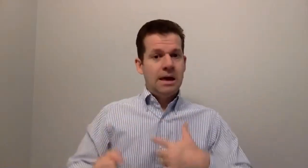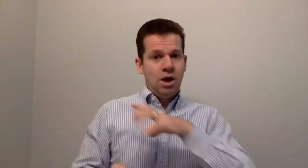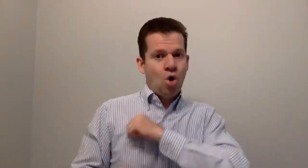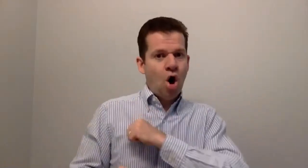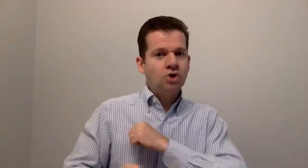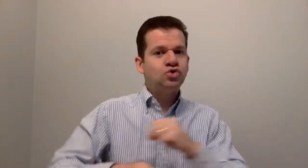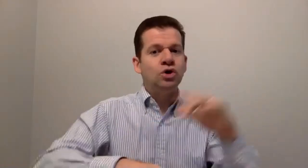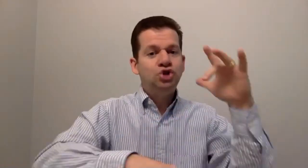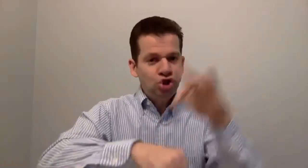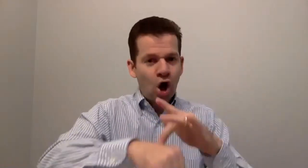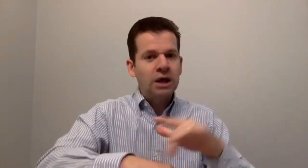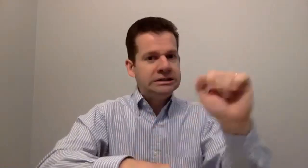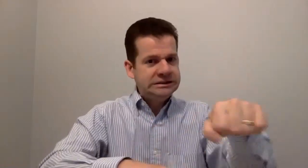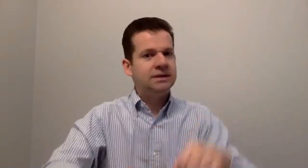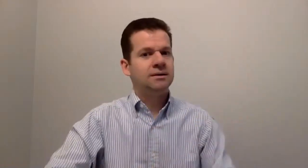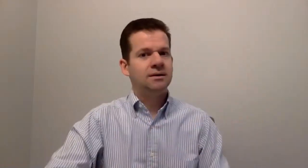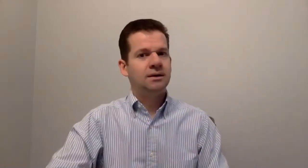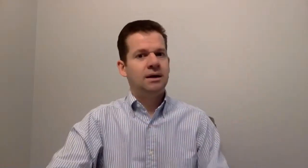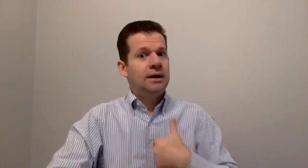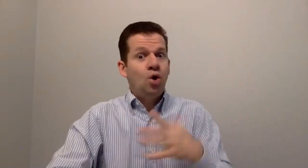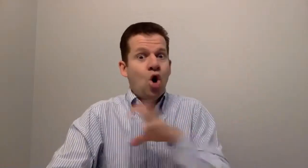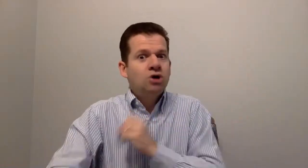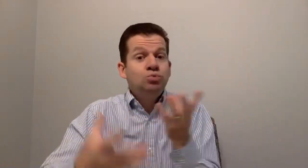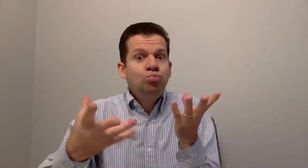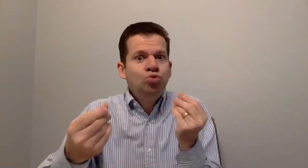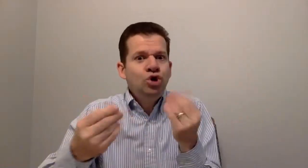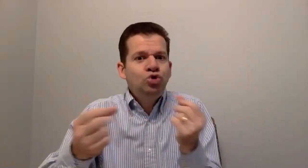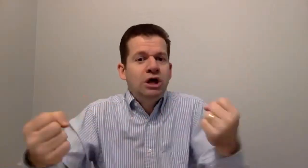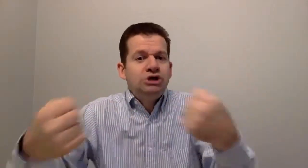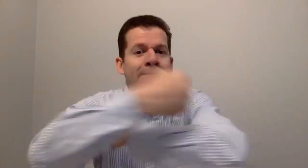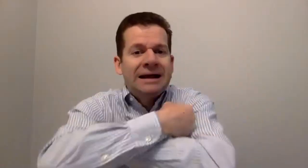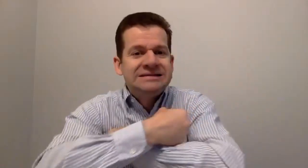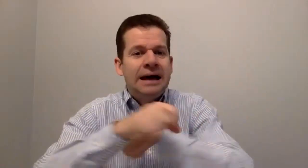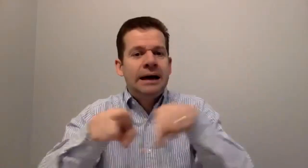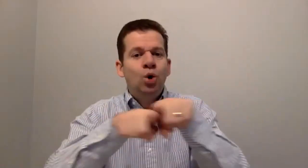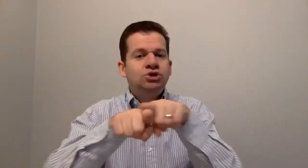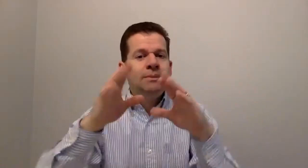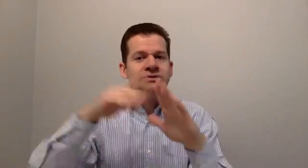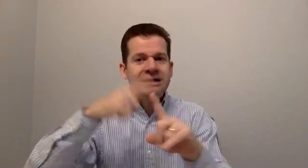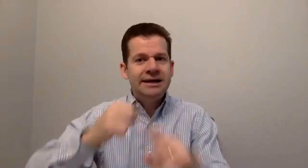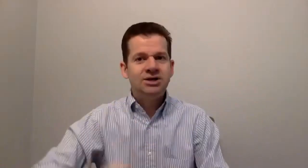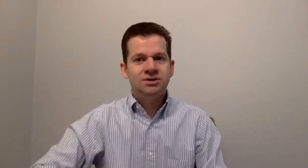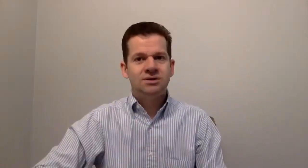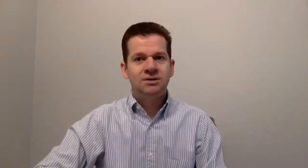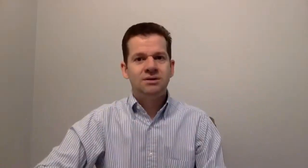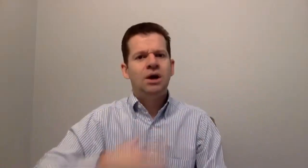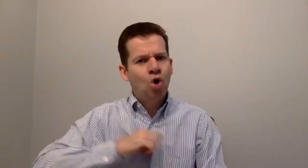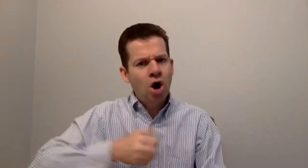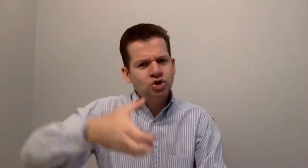eu gosto de toque, sim. Eu gosto muito de abraçar os irmãos na igreja. Eu gosto de